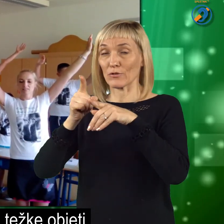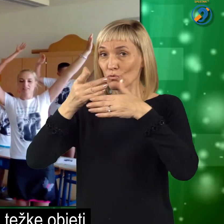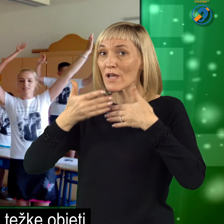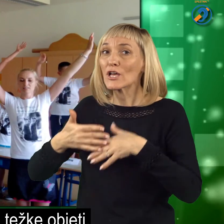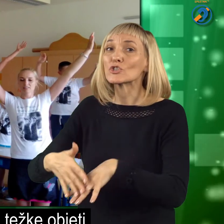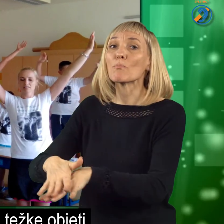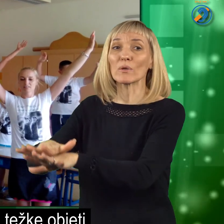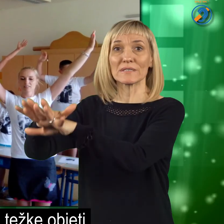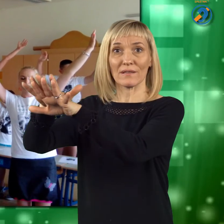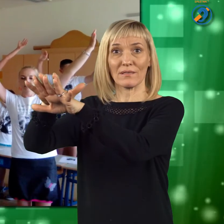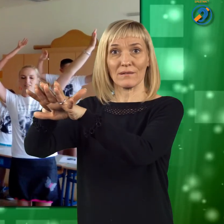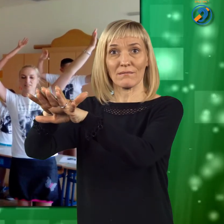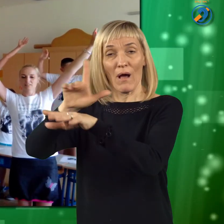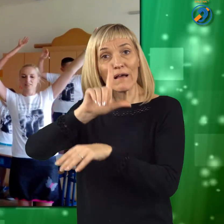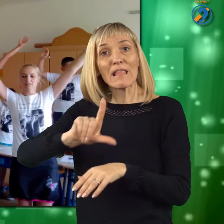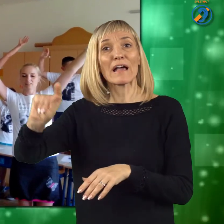spustiti. Naj gredo.